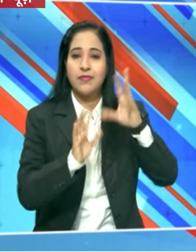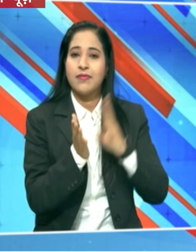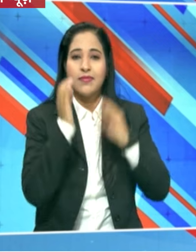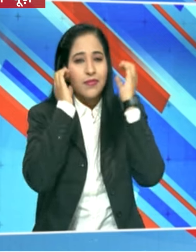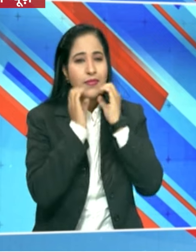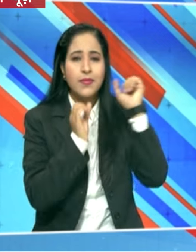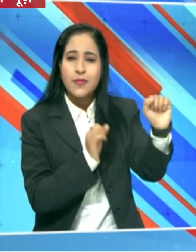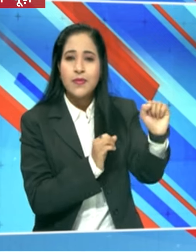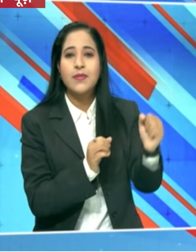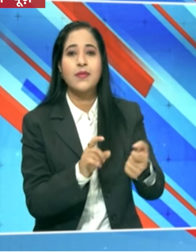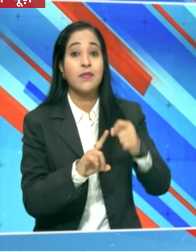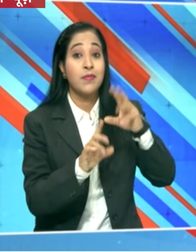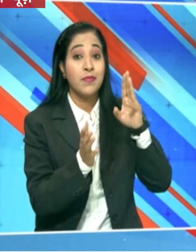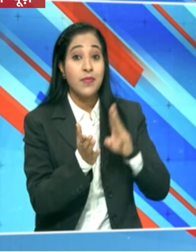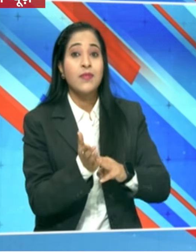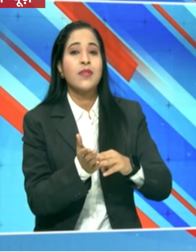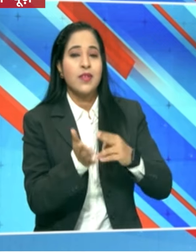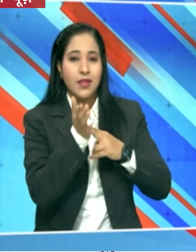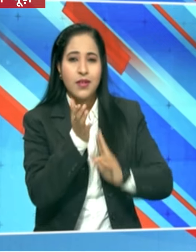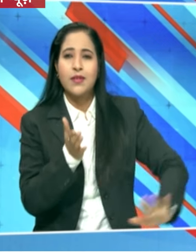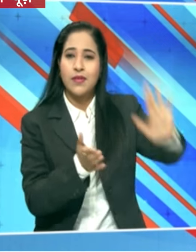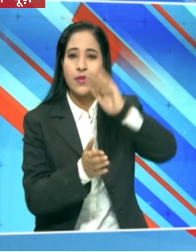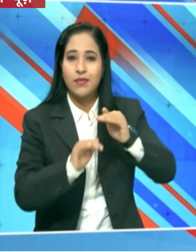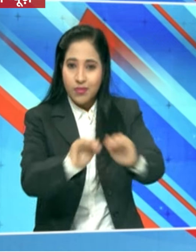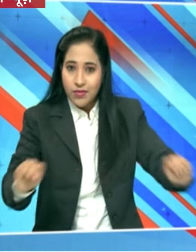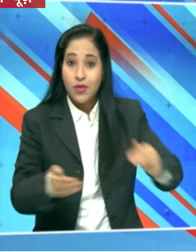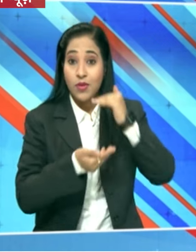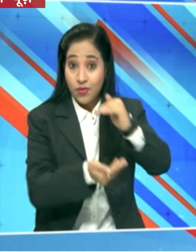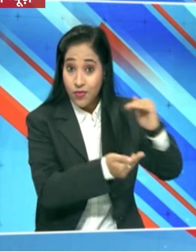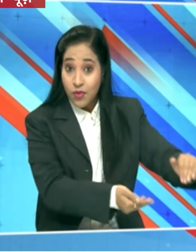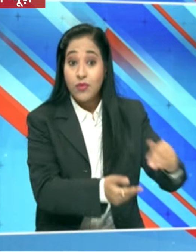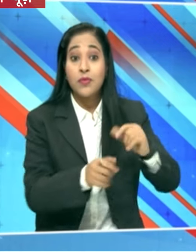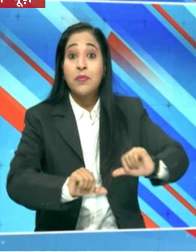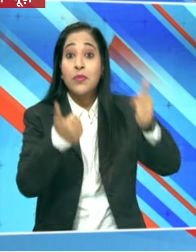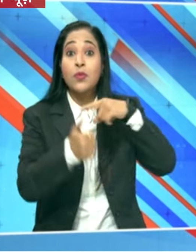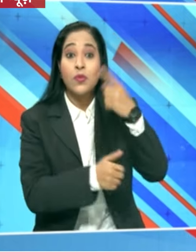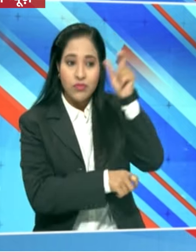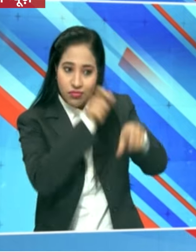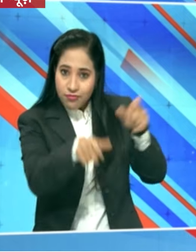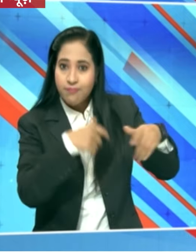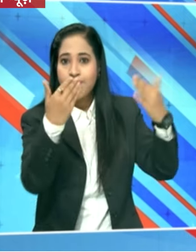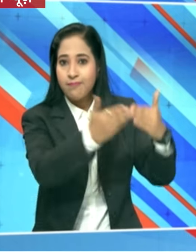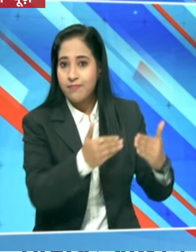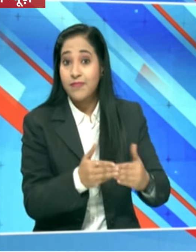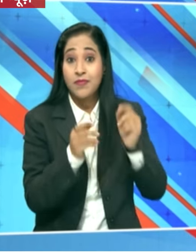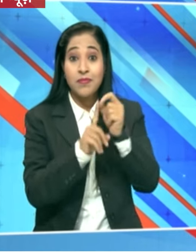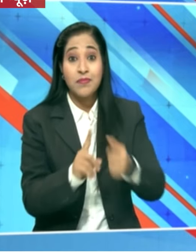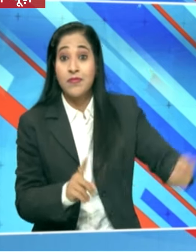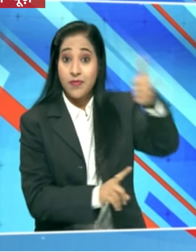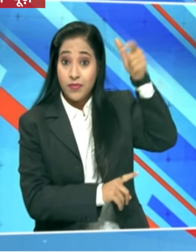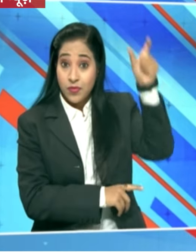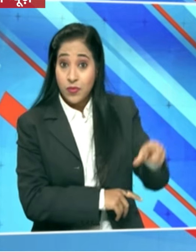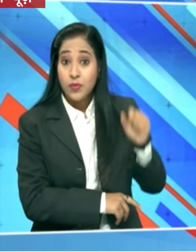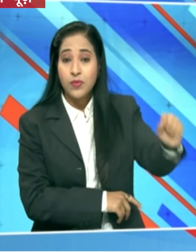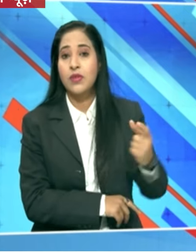प्रधानमंत्री नरेंद्र मोदी ने प्रधानमंत्री राष्ट्रीय बाल पुरस्कार विजेताओं से मुलाकात की। राष्ट्रपति द्रौपदी मुर्मू